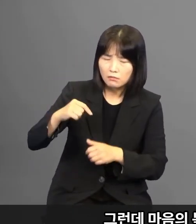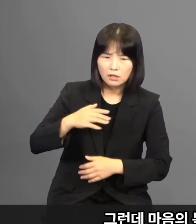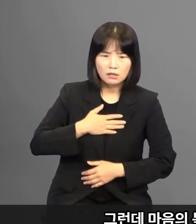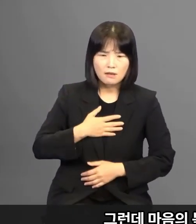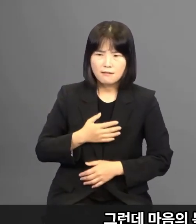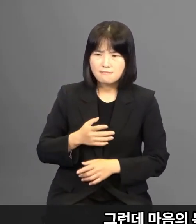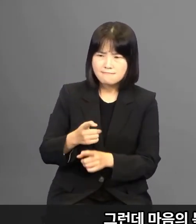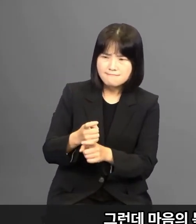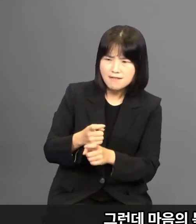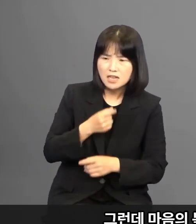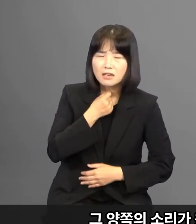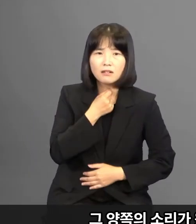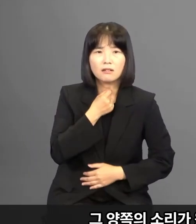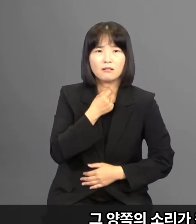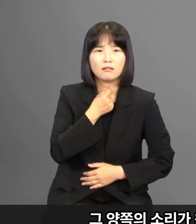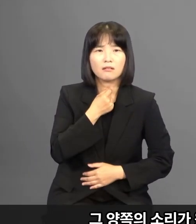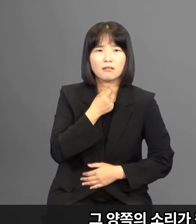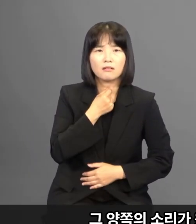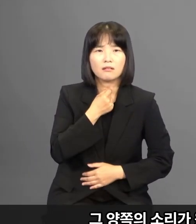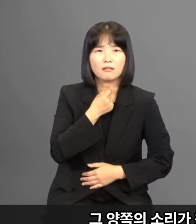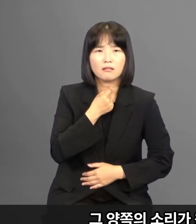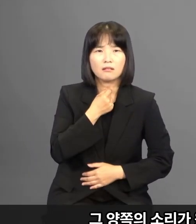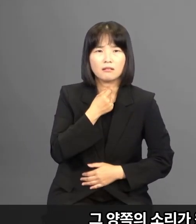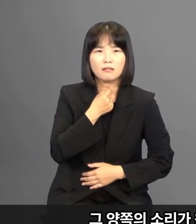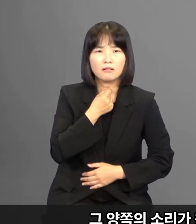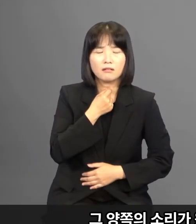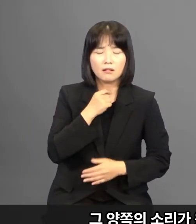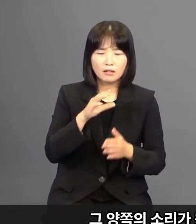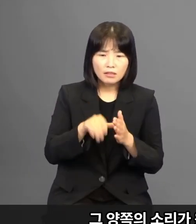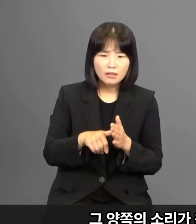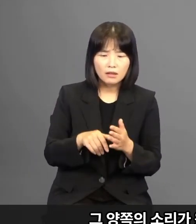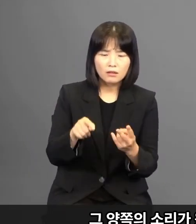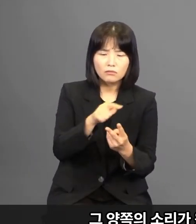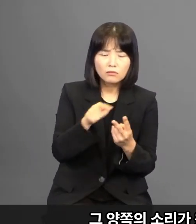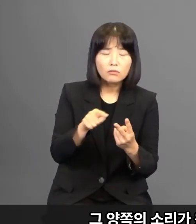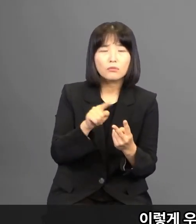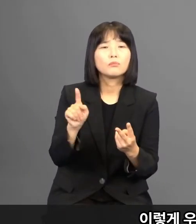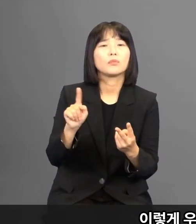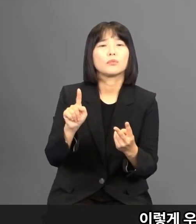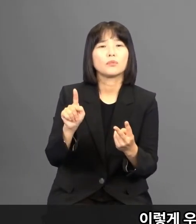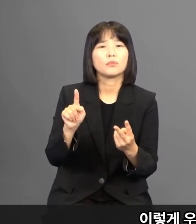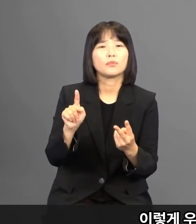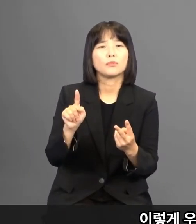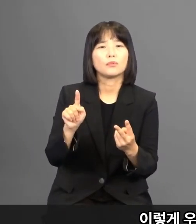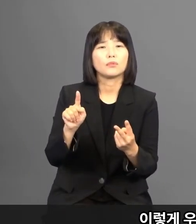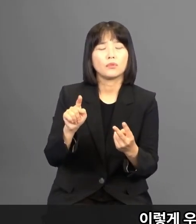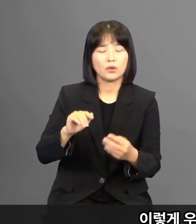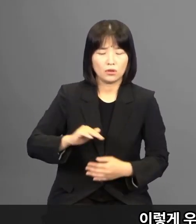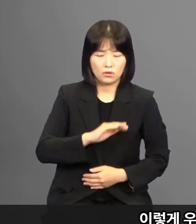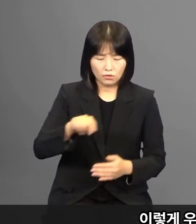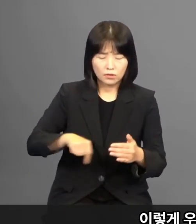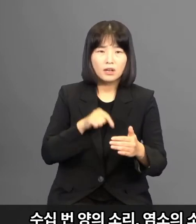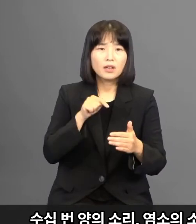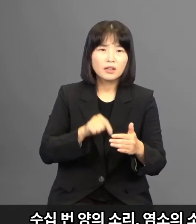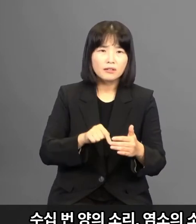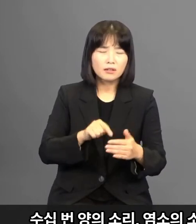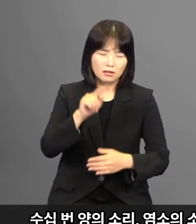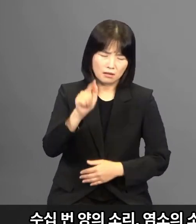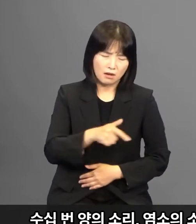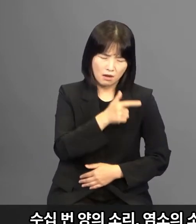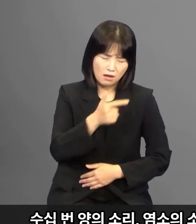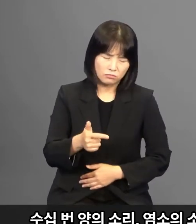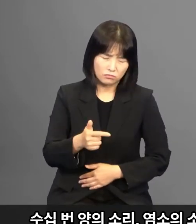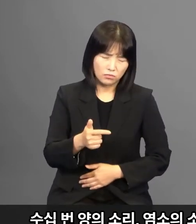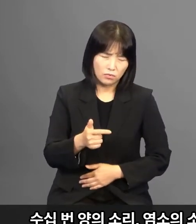막 올라오는 거예요. 그 양쪽의 소리가 왔을 때 어느 것을 택하십니까? 이렇게 우리 안에 정말 하루에도 수십